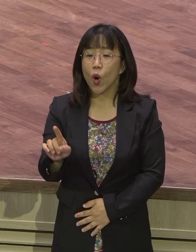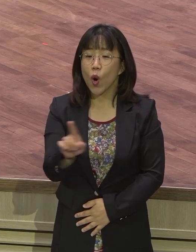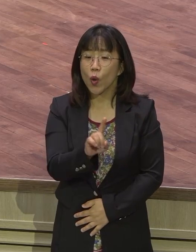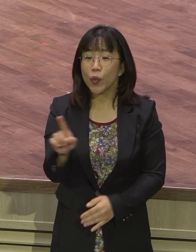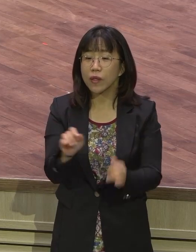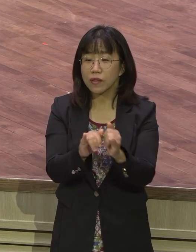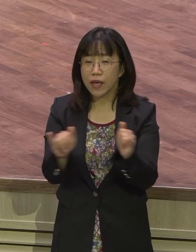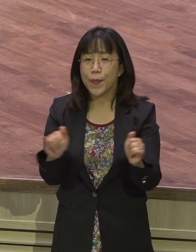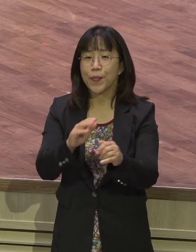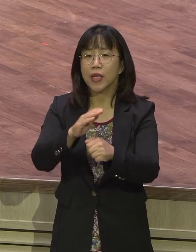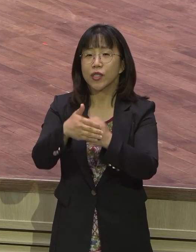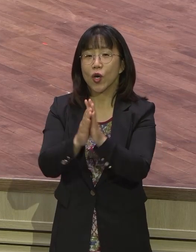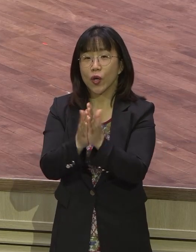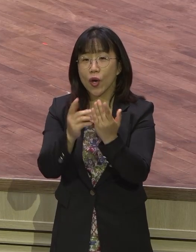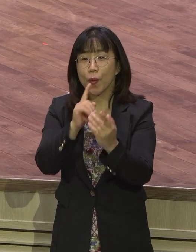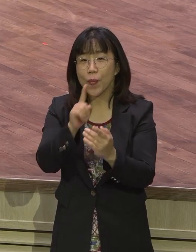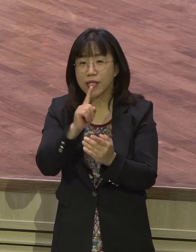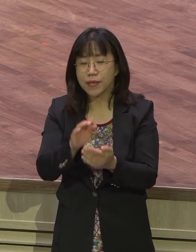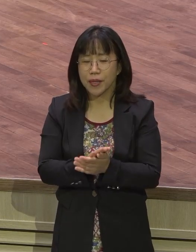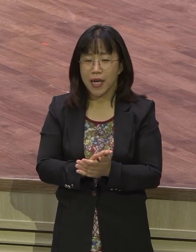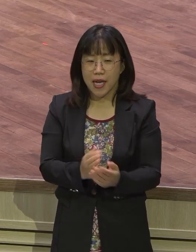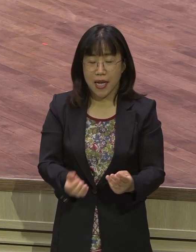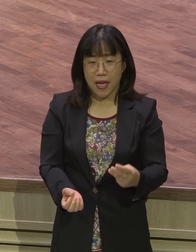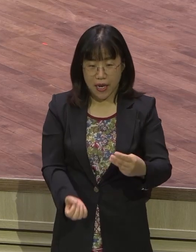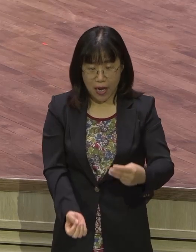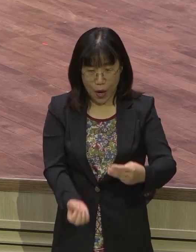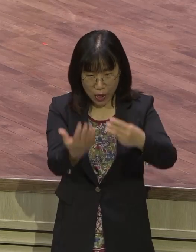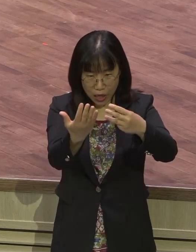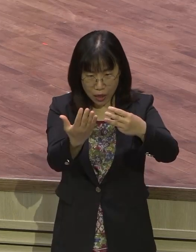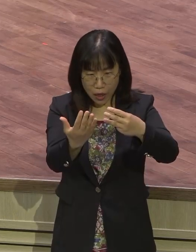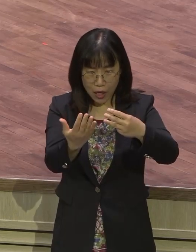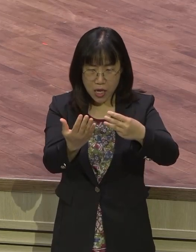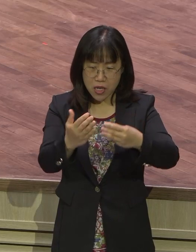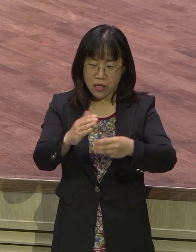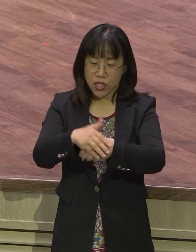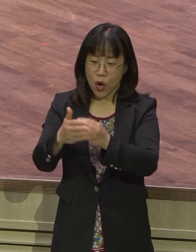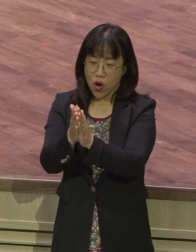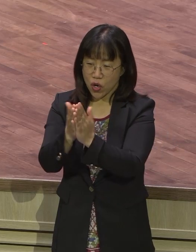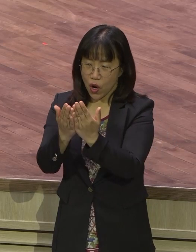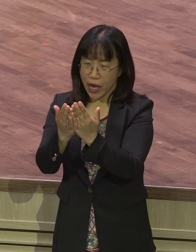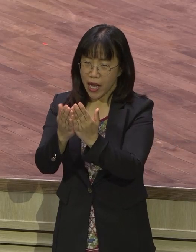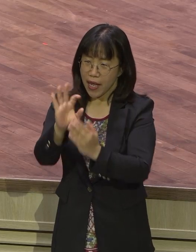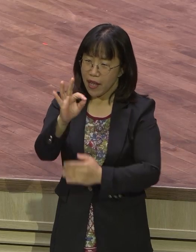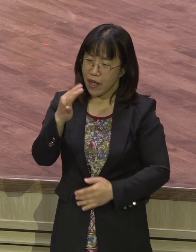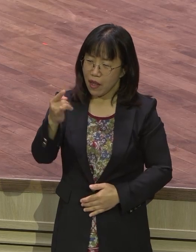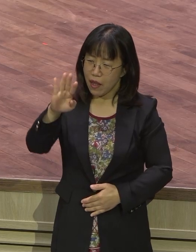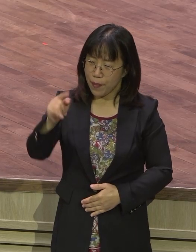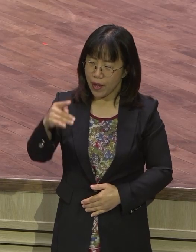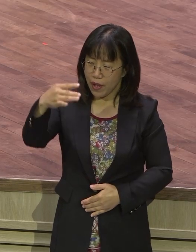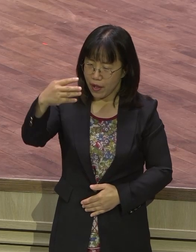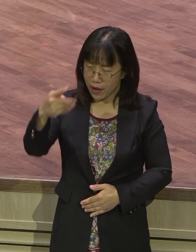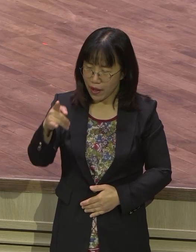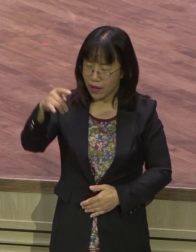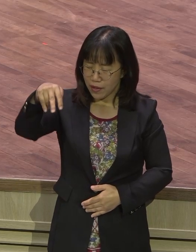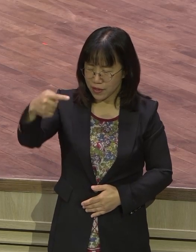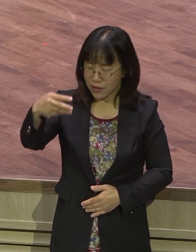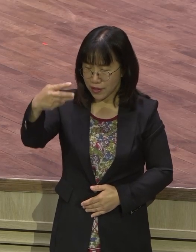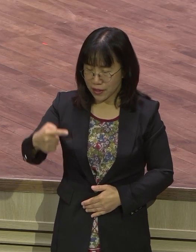레위기를 성경의 에베레스트다, 시말리아다 그렇게